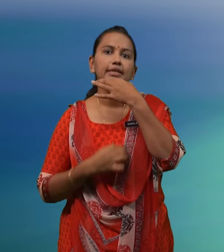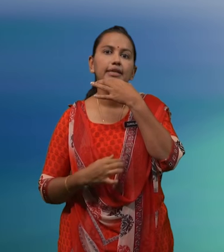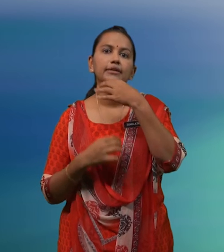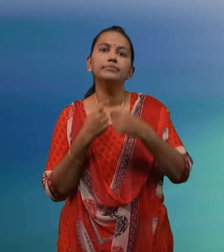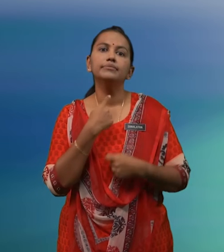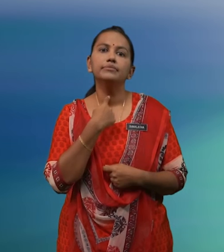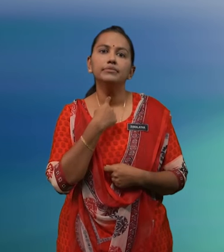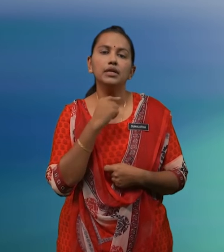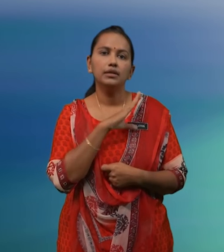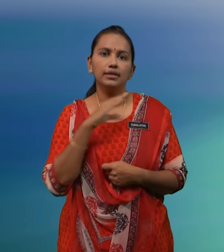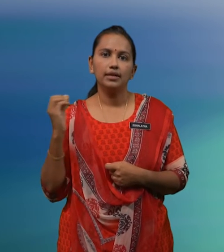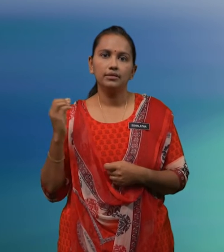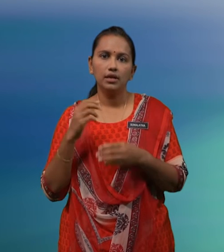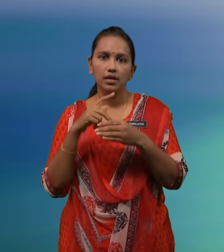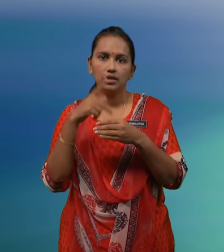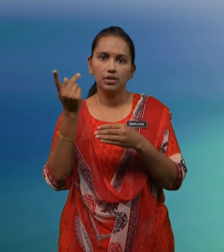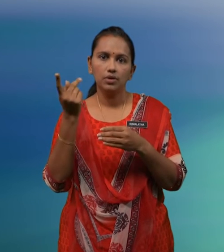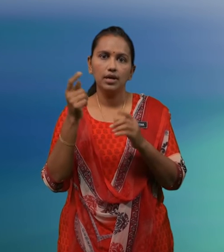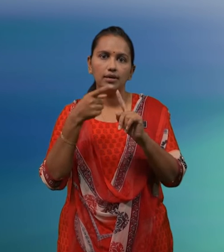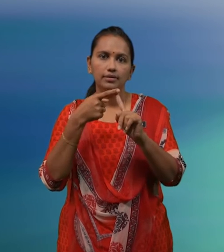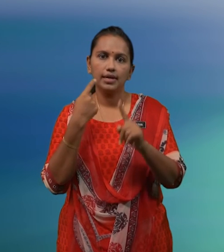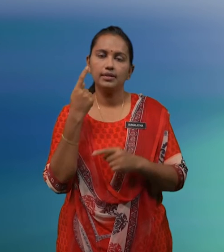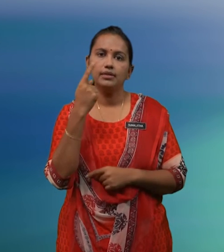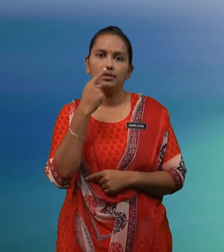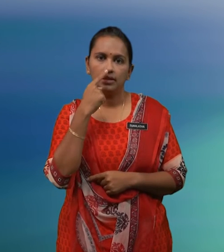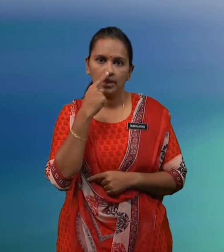trakea dan keluar dari hidung.